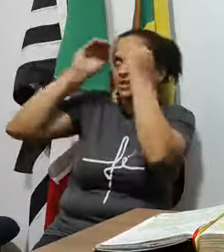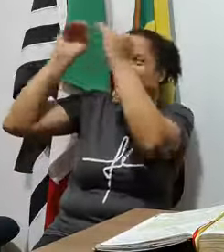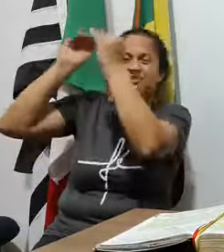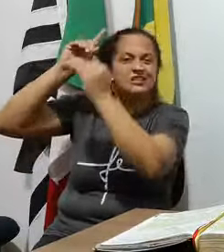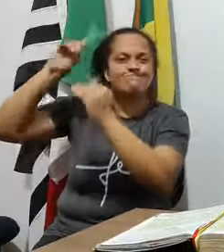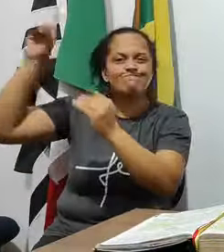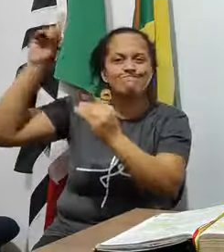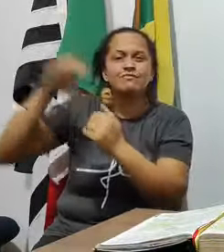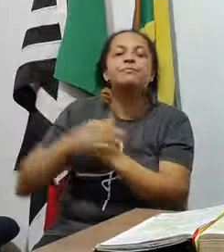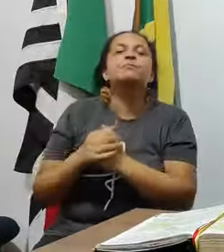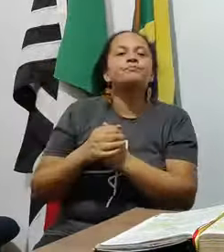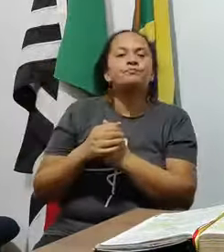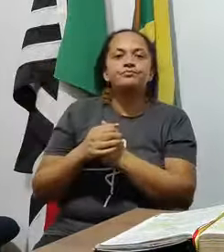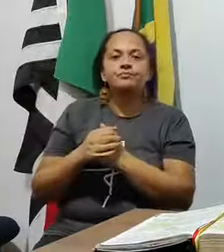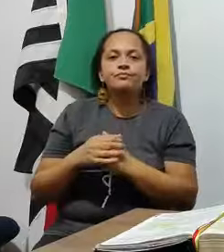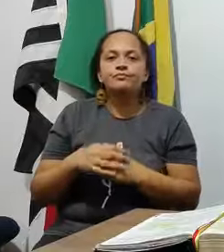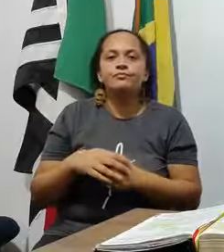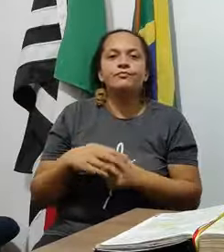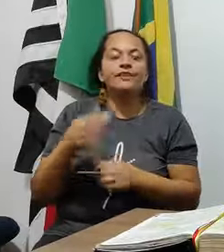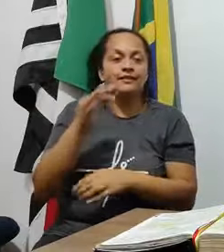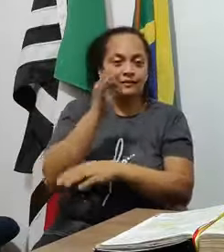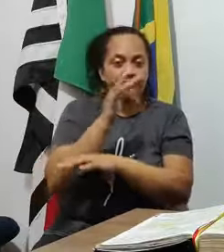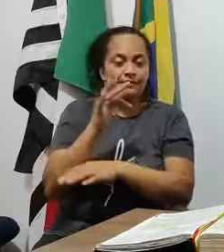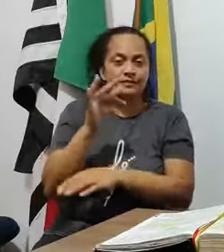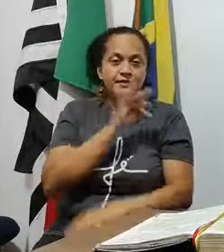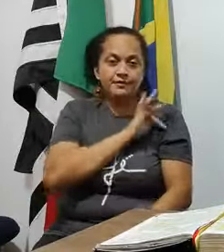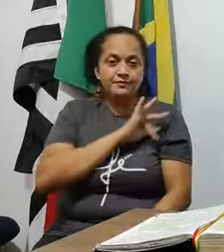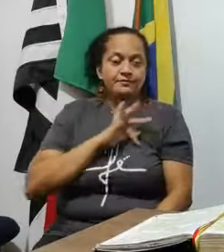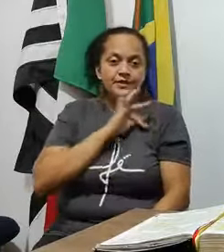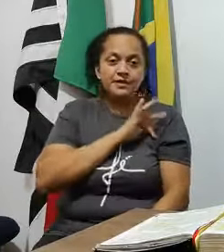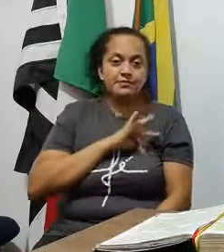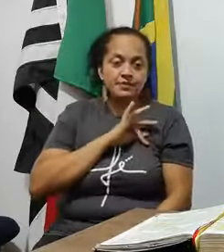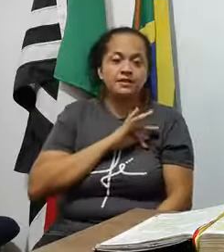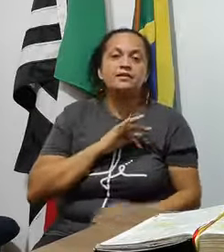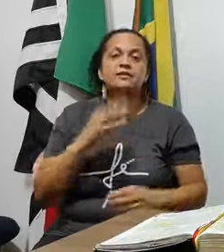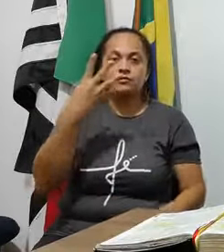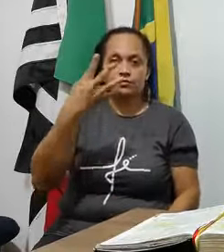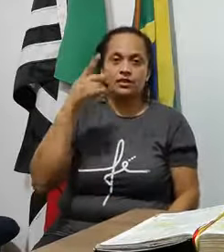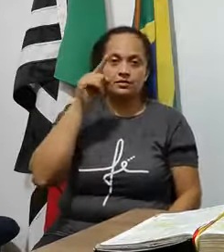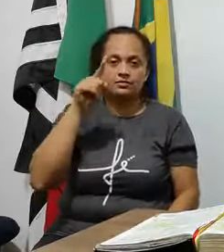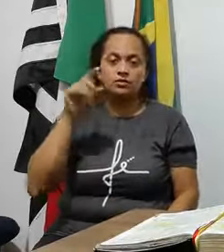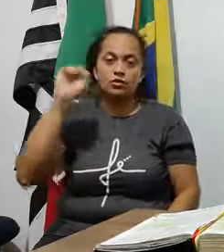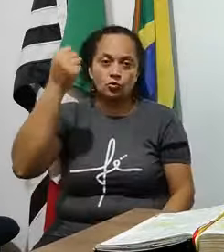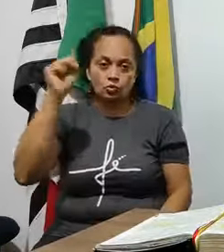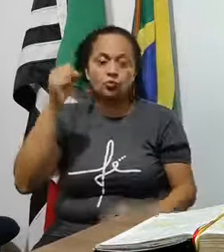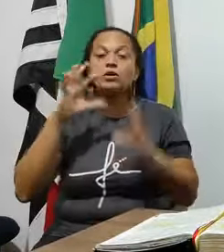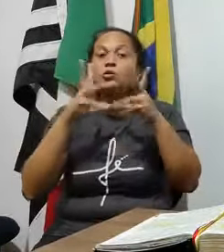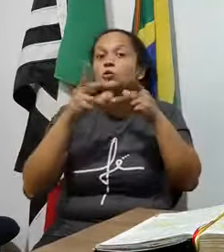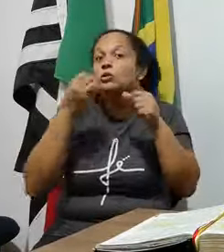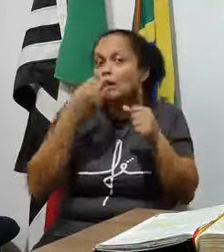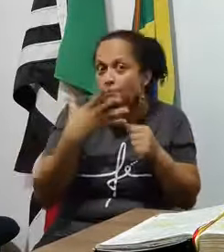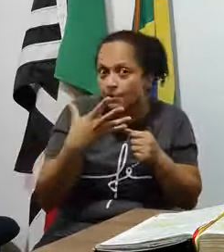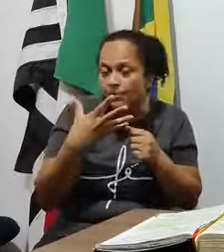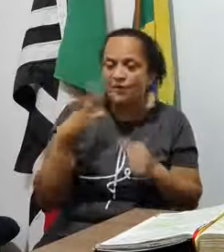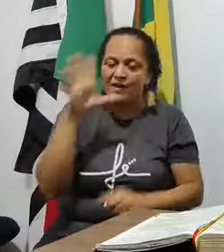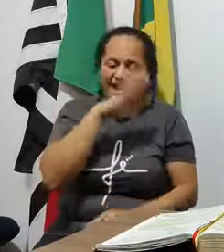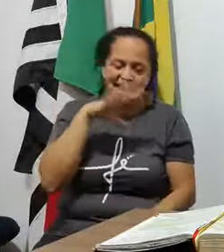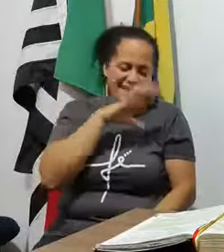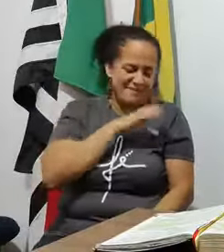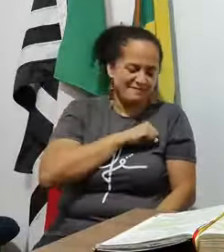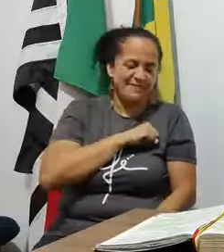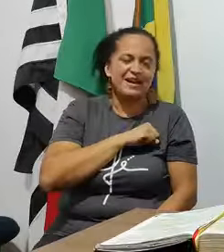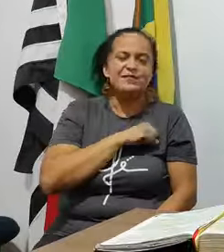Filipenses 4:8, tudo que é bom, amável, de boa fama, que tem virtude, que tem valor, seja isso que ocupe o